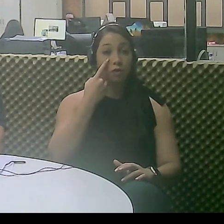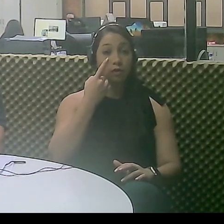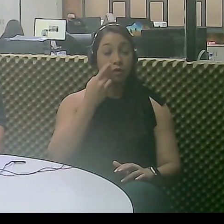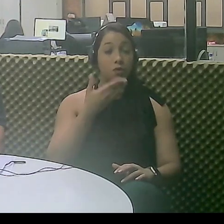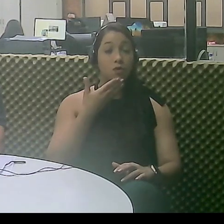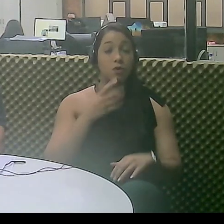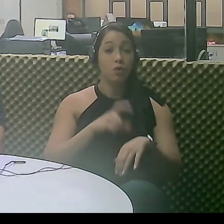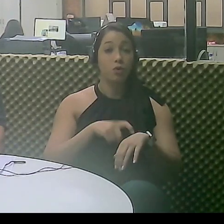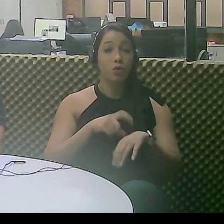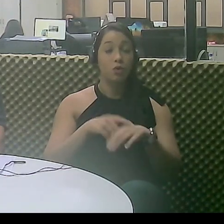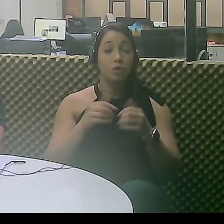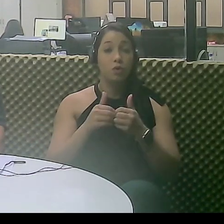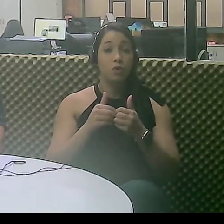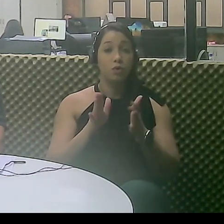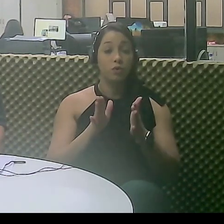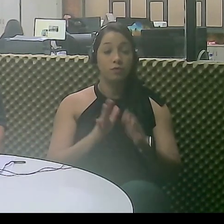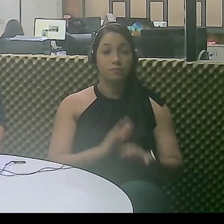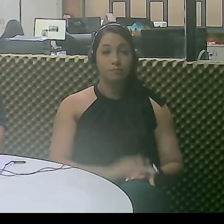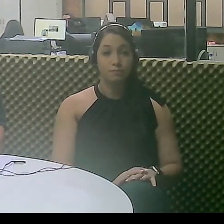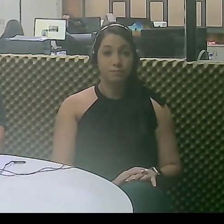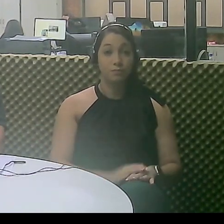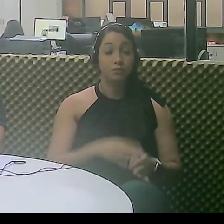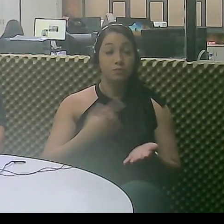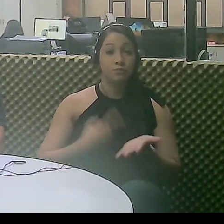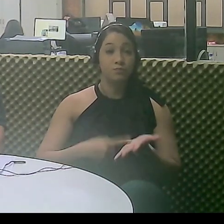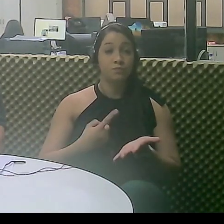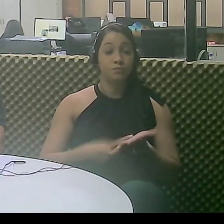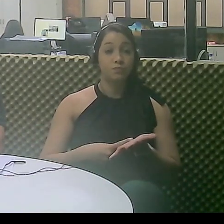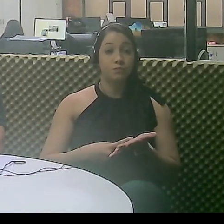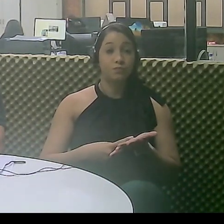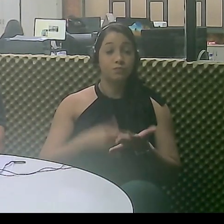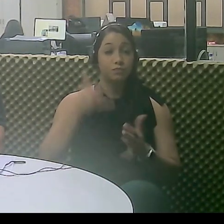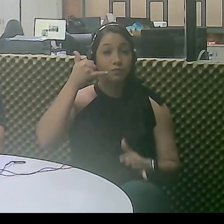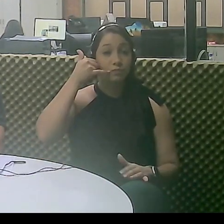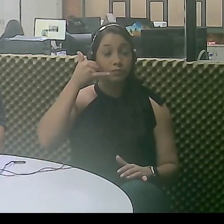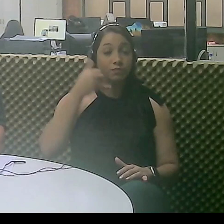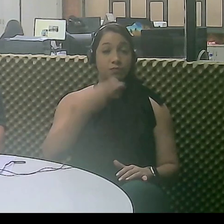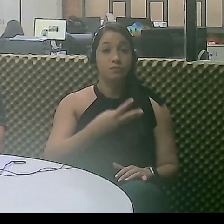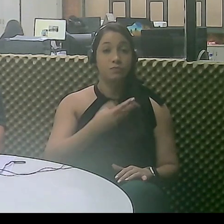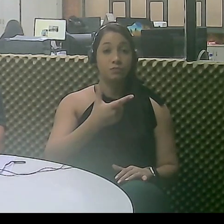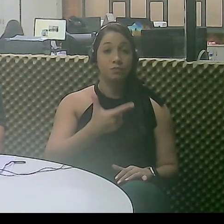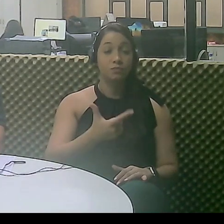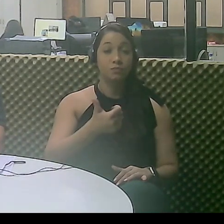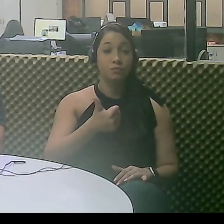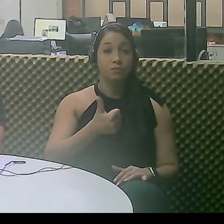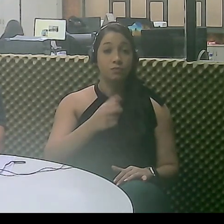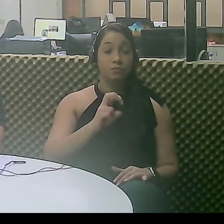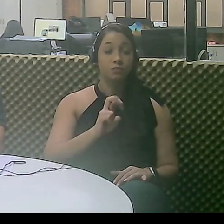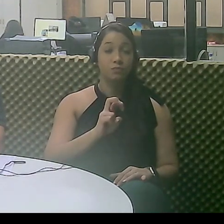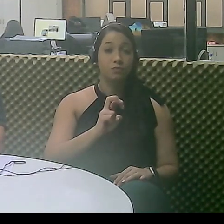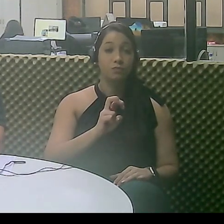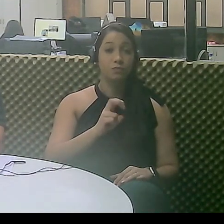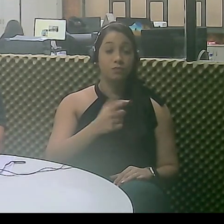quais horários estão disponíveis. Os agendamentos são feitos pelo telefone